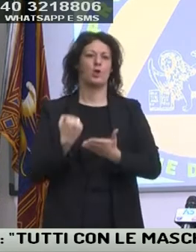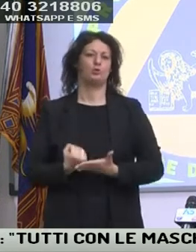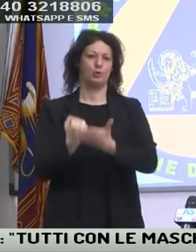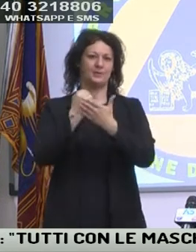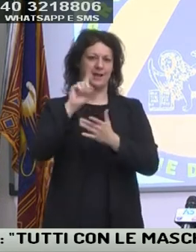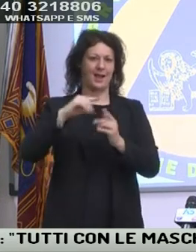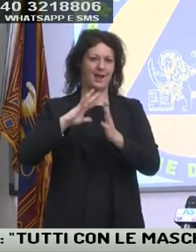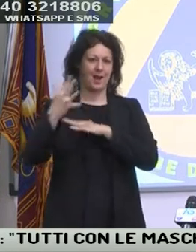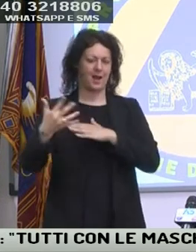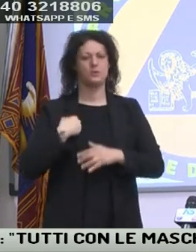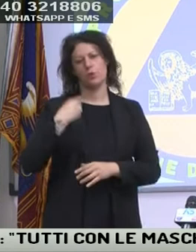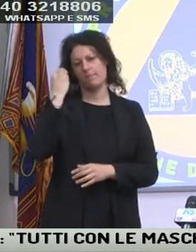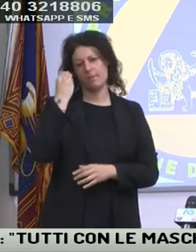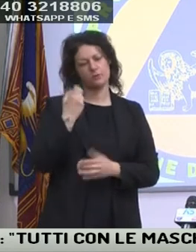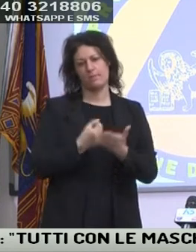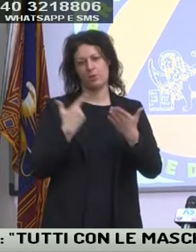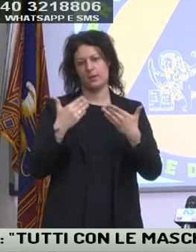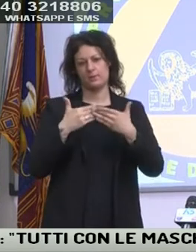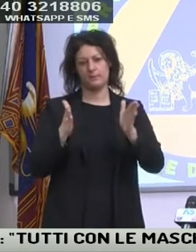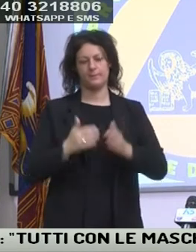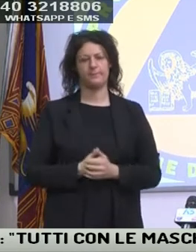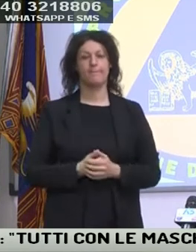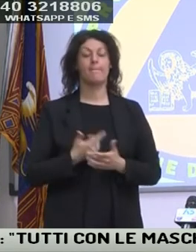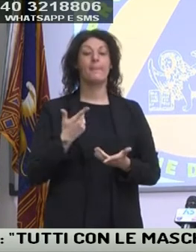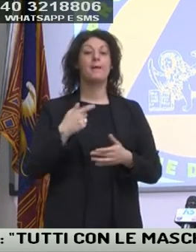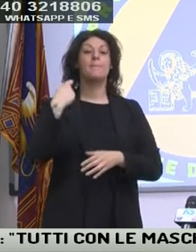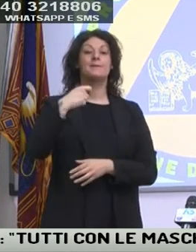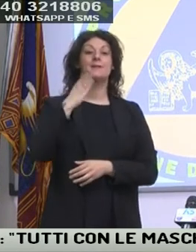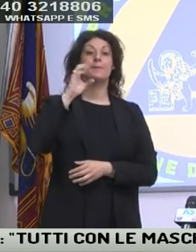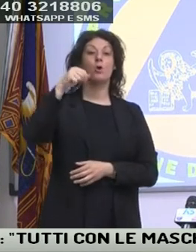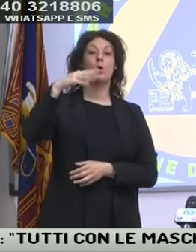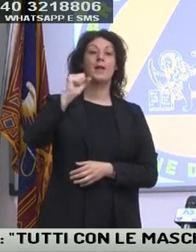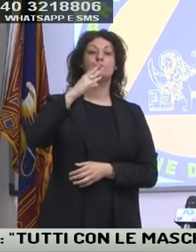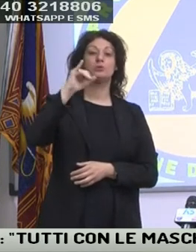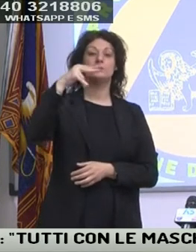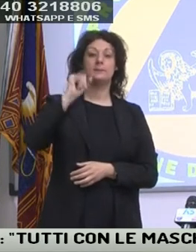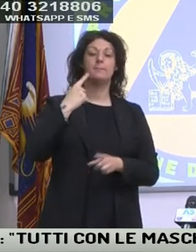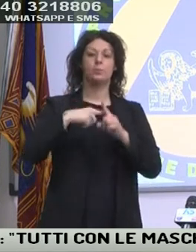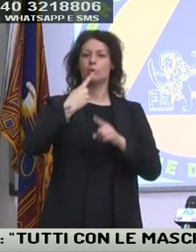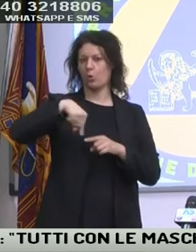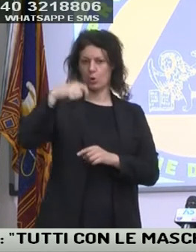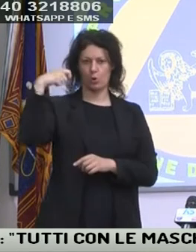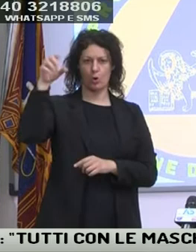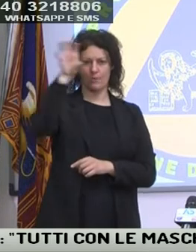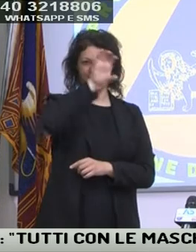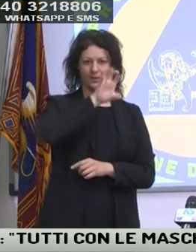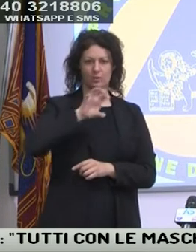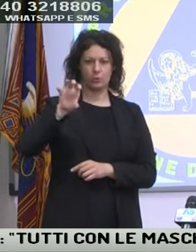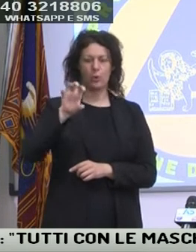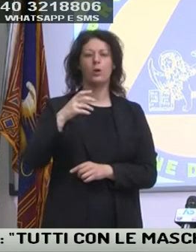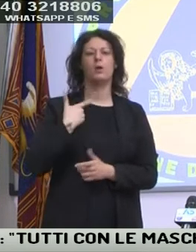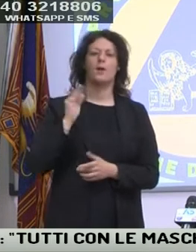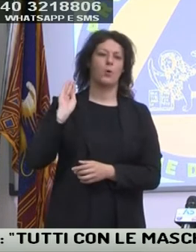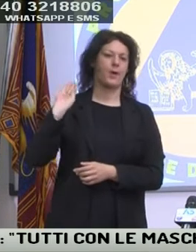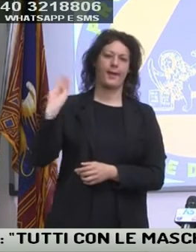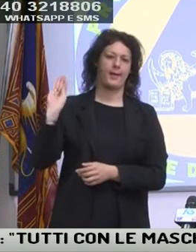fondamentale. È uscito il presidente Bonaccini, siamo usciti anche noi come governatori chiedendo ovviamente la convocazione